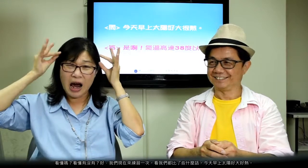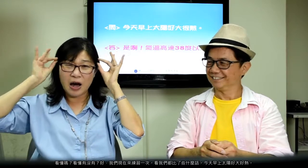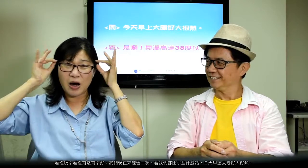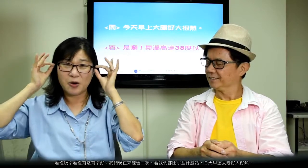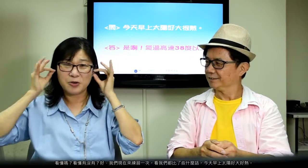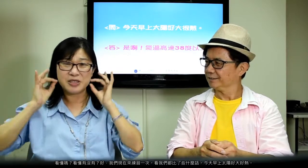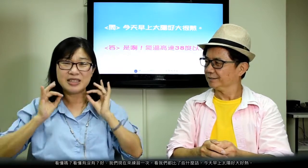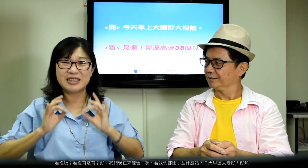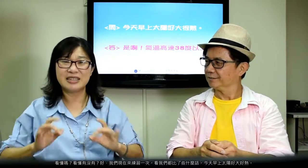好热。